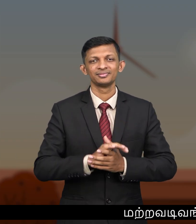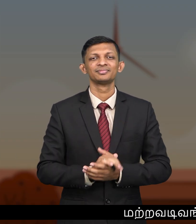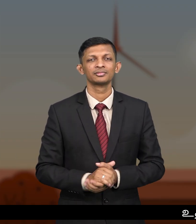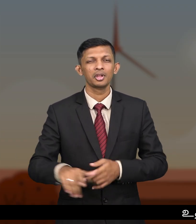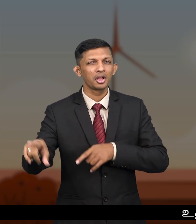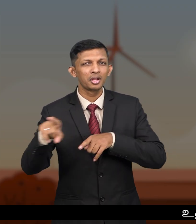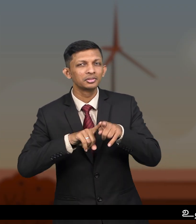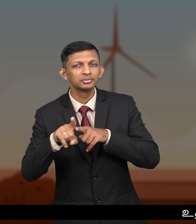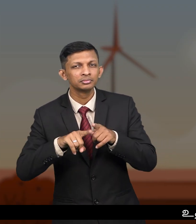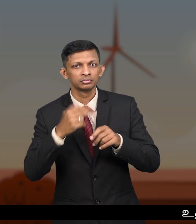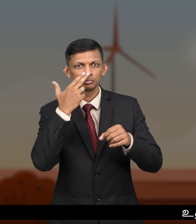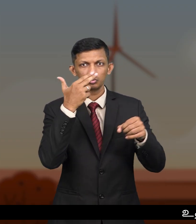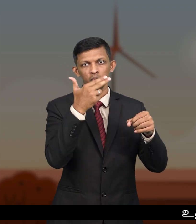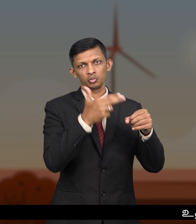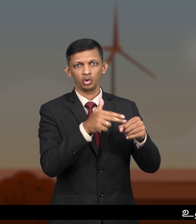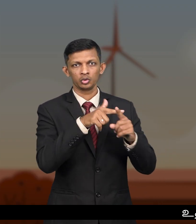முடியும். உதாரணமாக,